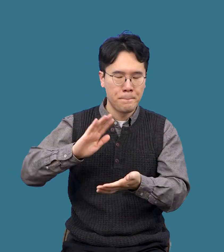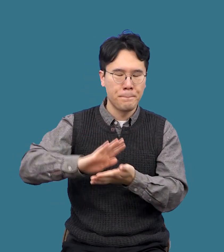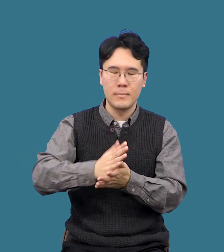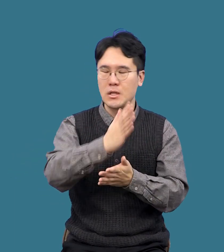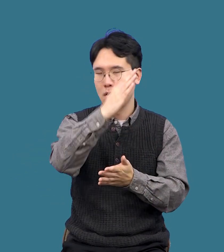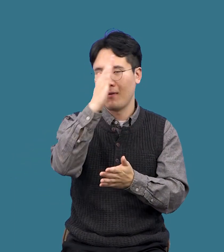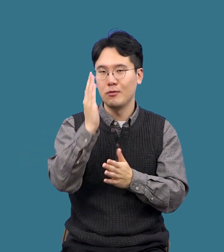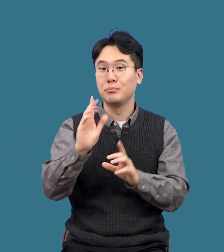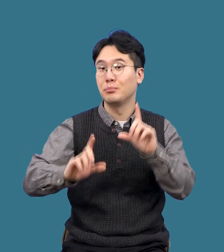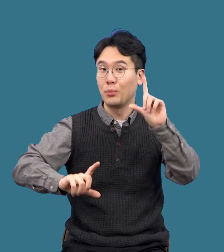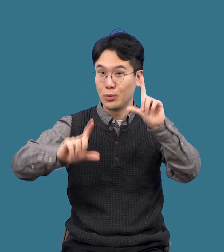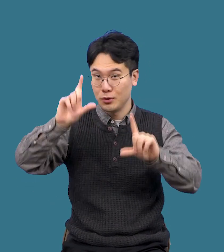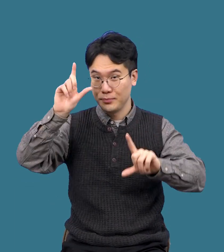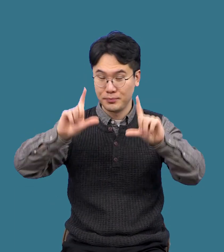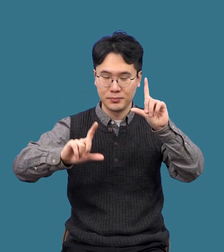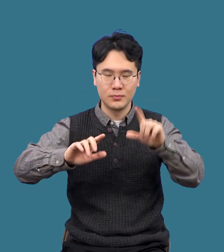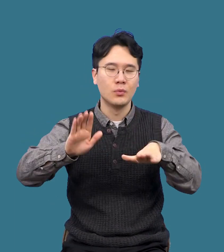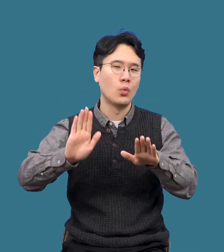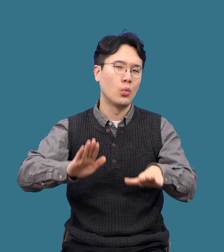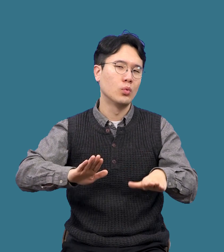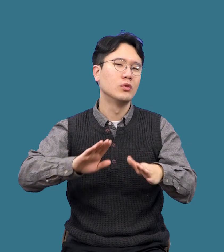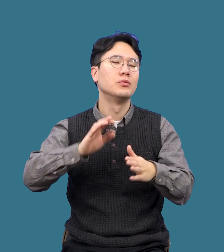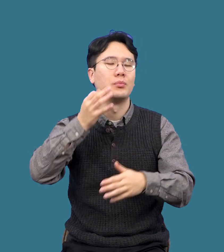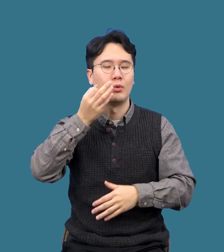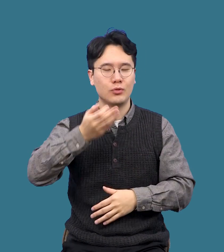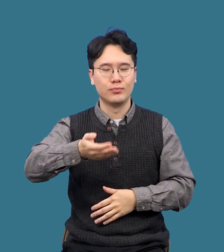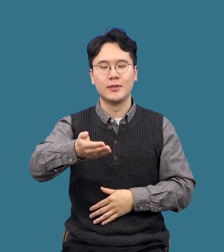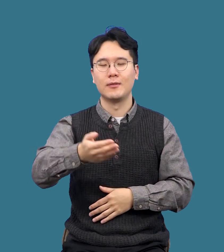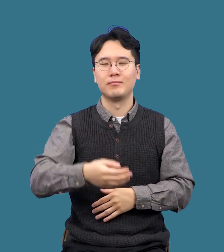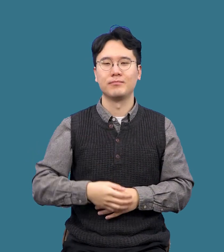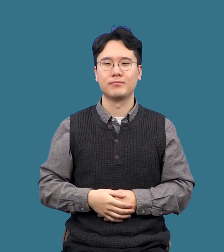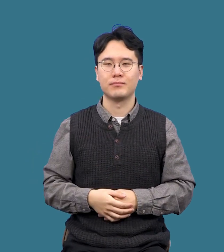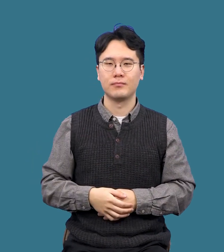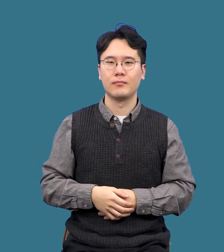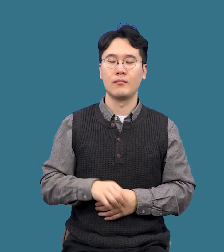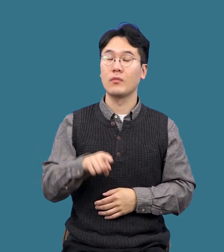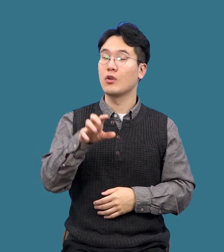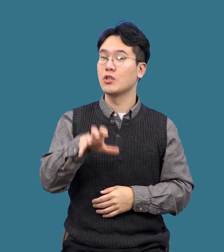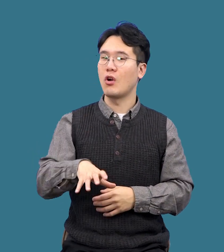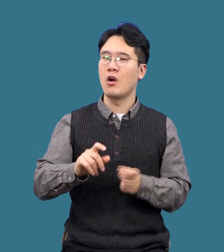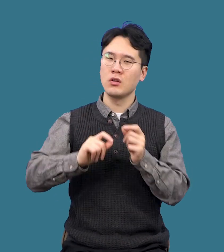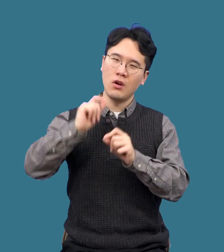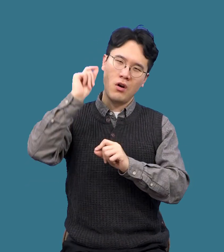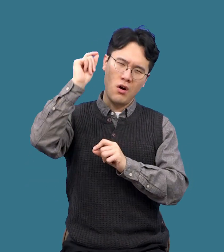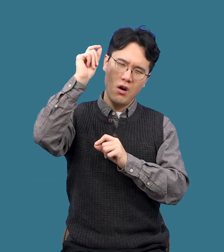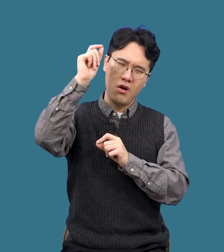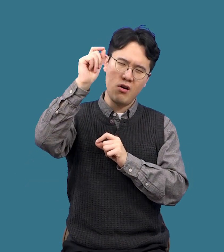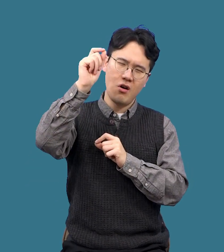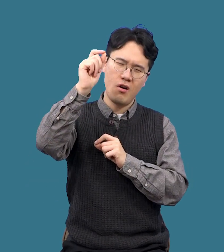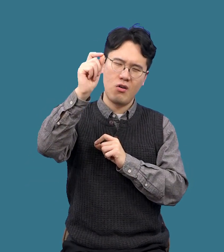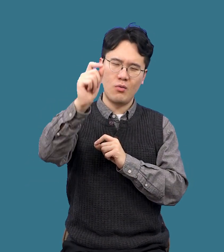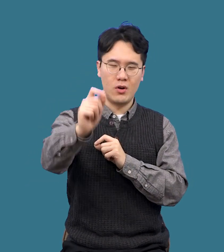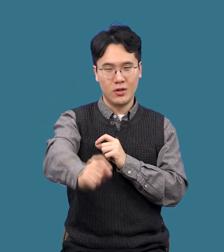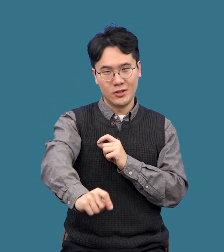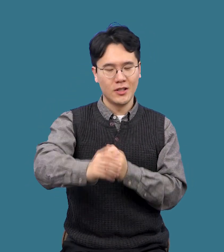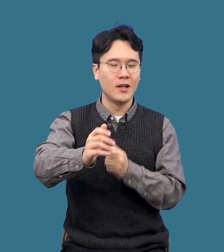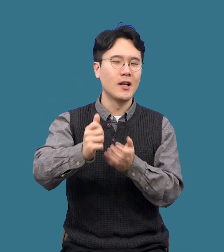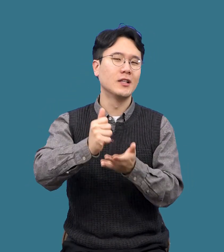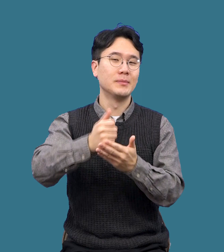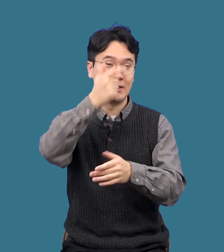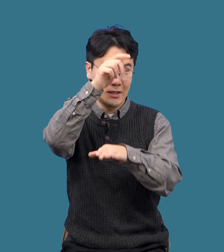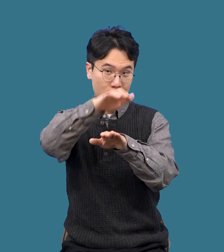영광스러운 모습을 성경은 보여줍니다. 거기서 영원히 세세토록 하나님을